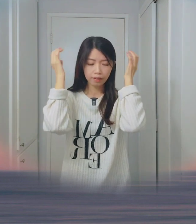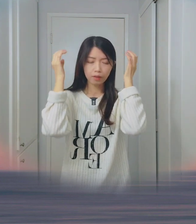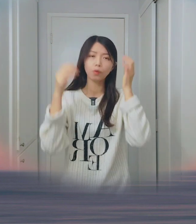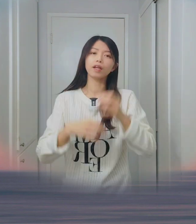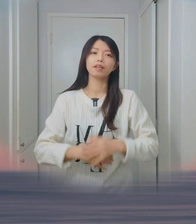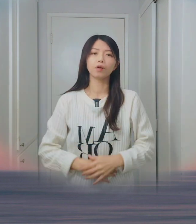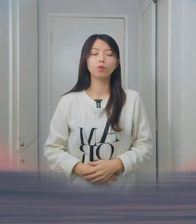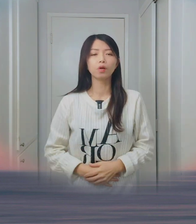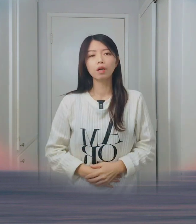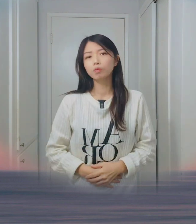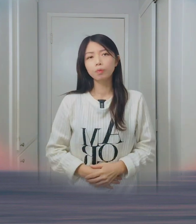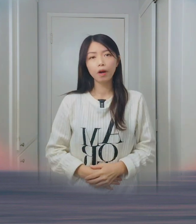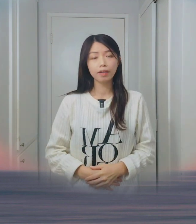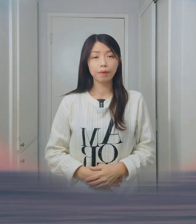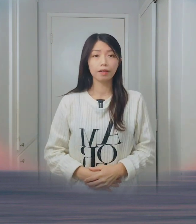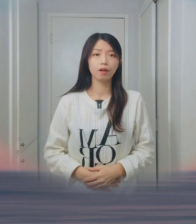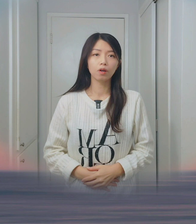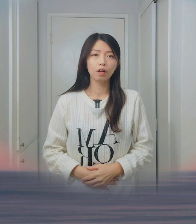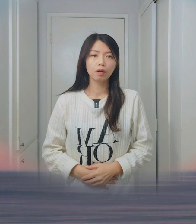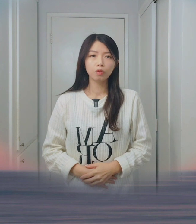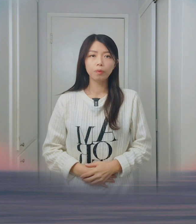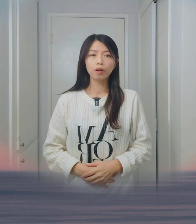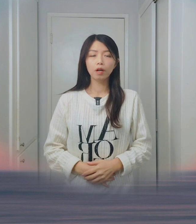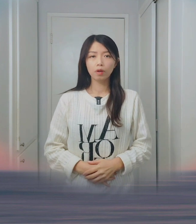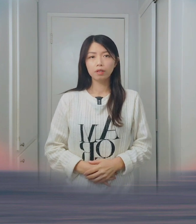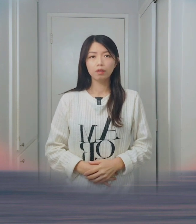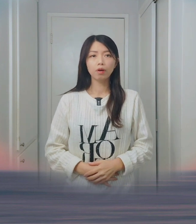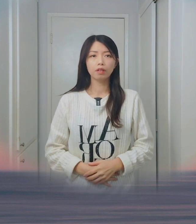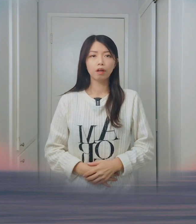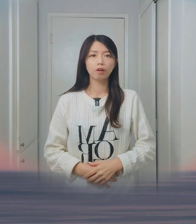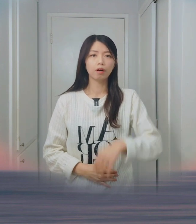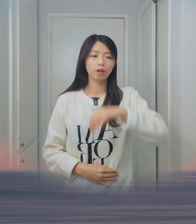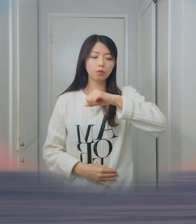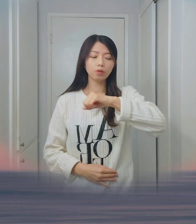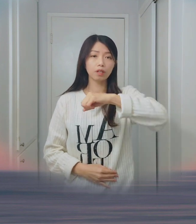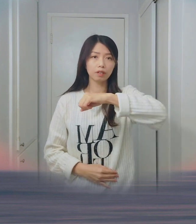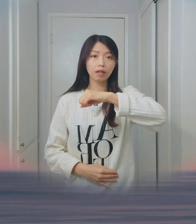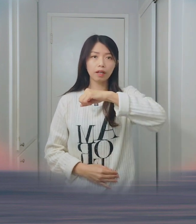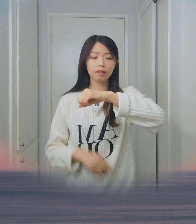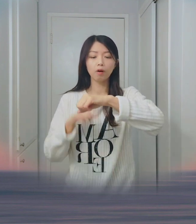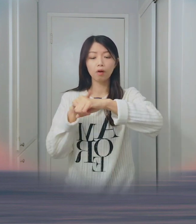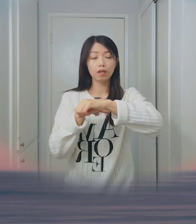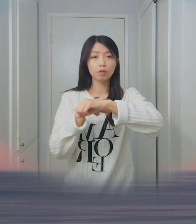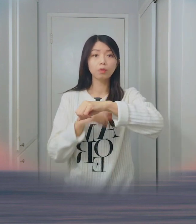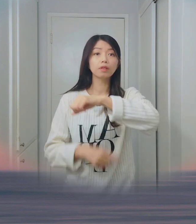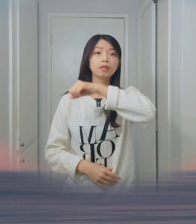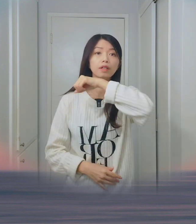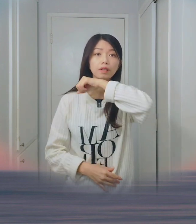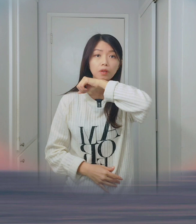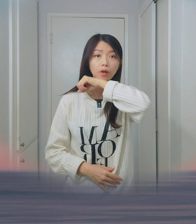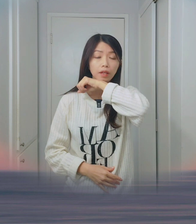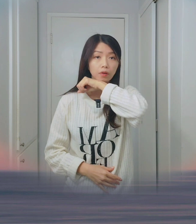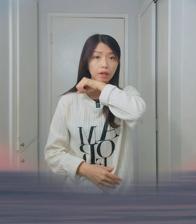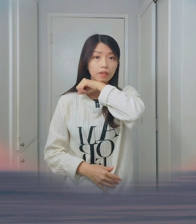고난, 고난이냐고 불평하지 마세요. 불평이라고 한 뜻의 수어는요. 손을 이 상태에서 이